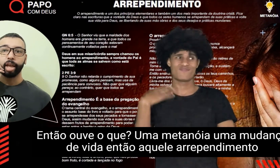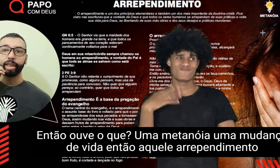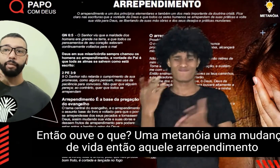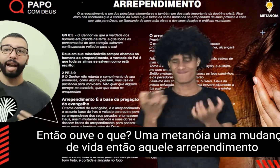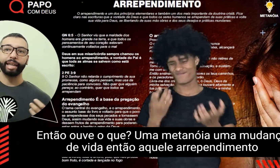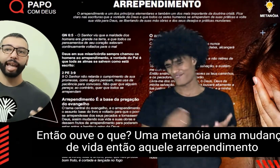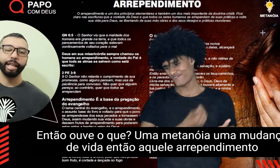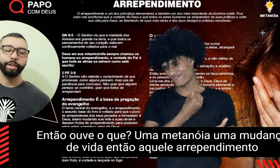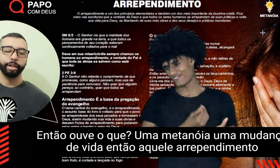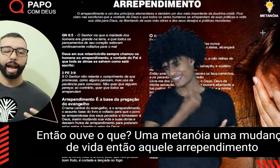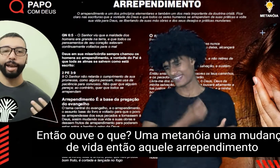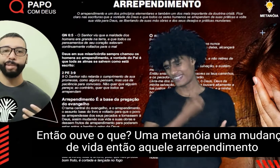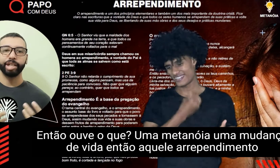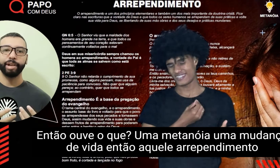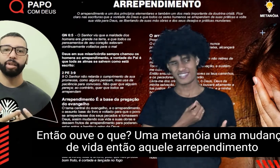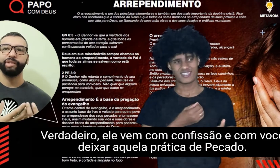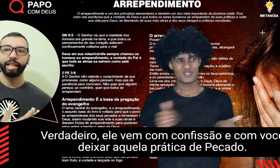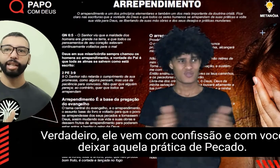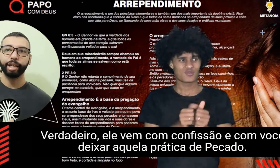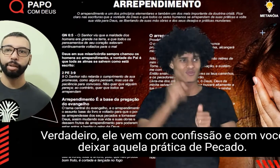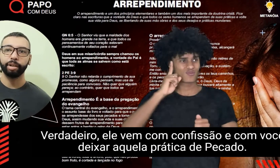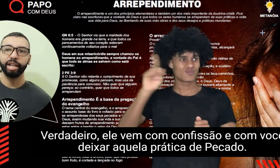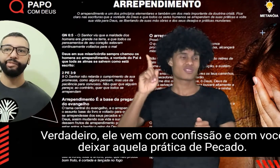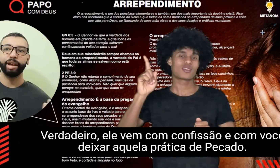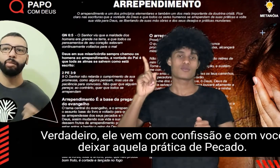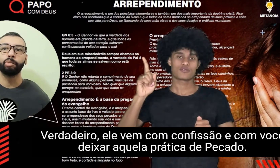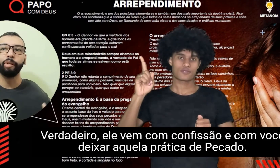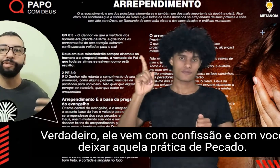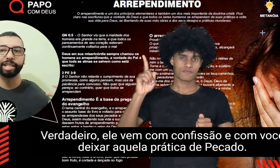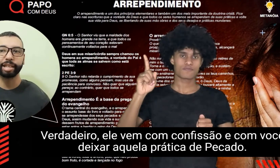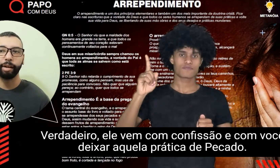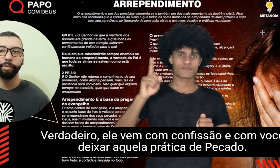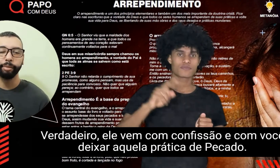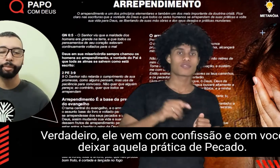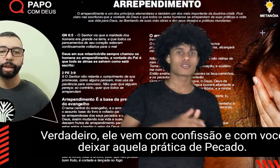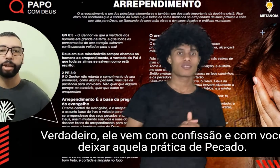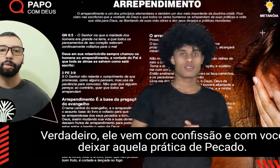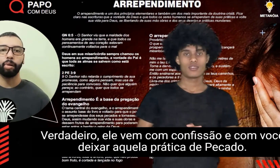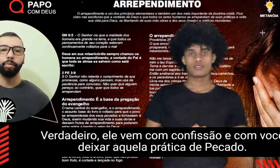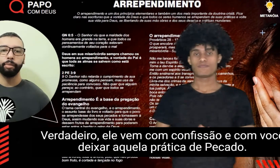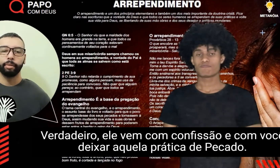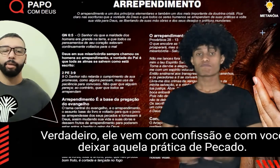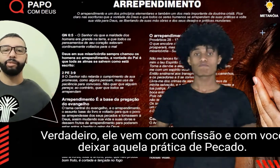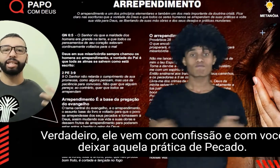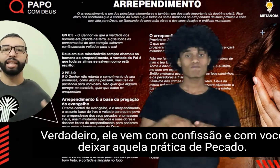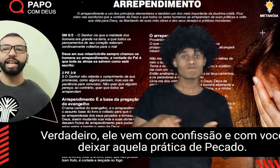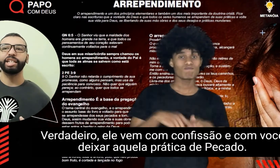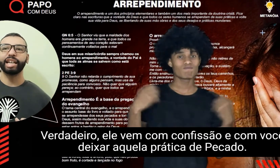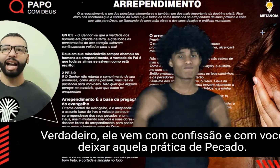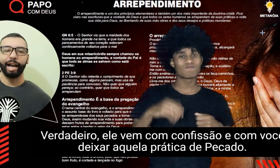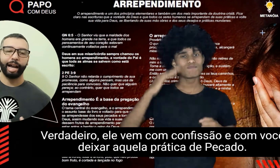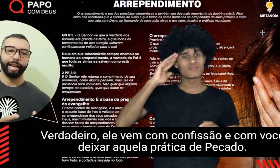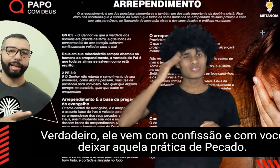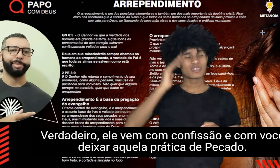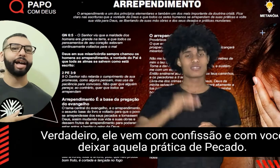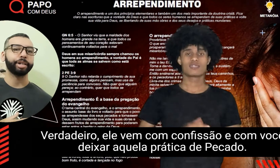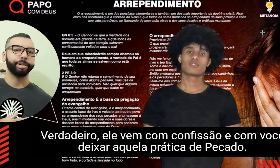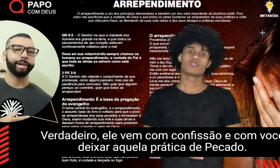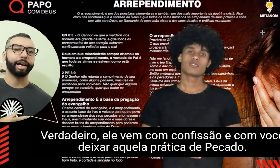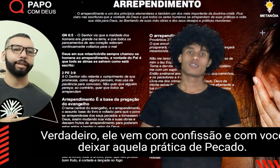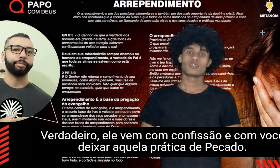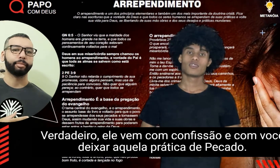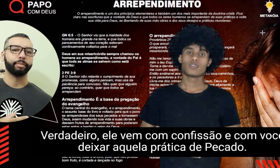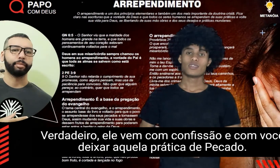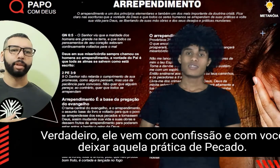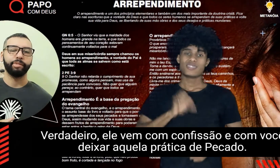vida. Então, aquele arrependimento verdadeiro, ele vem com confissão e com você deixar aquela prática